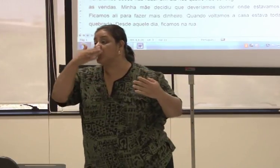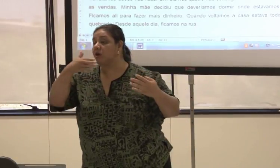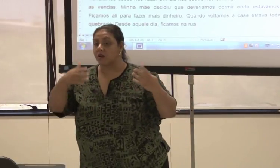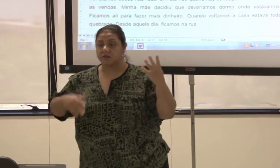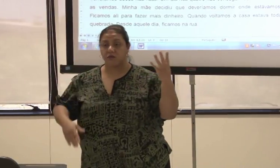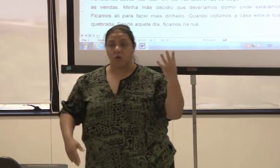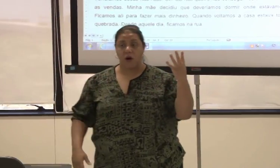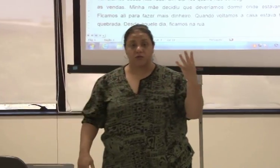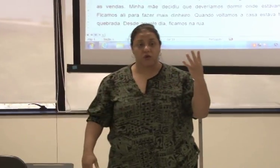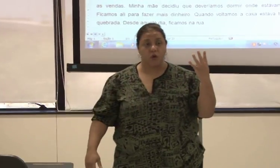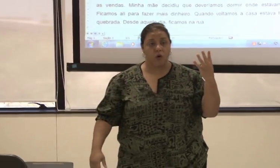Você viu que o 4 ficou?